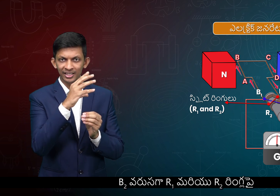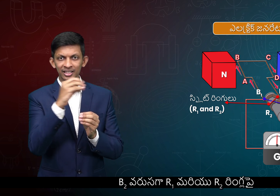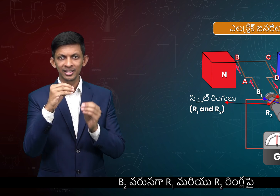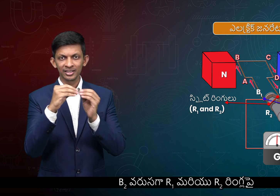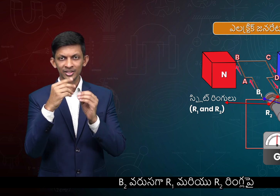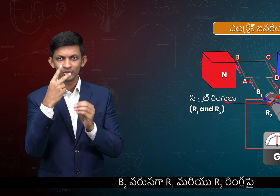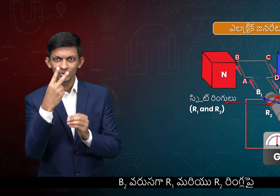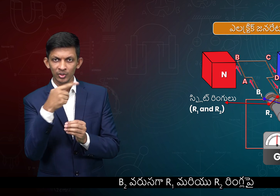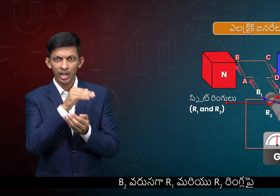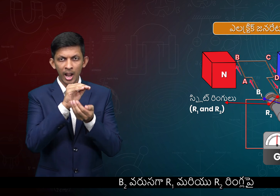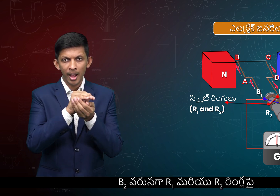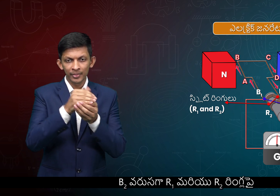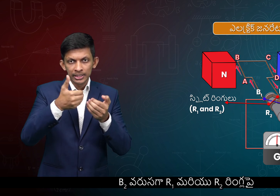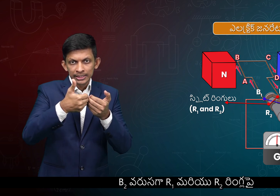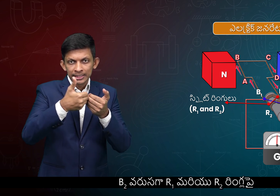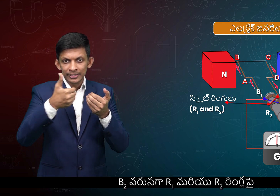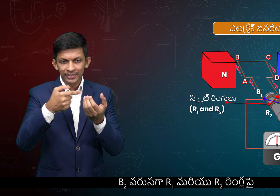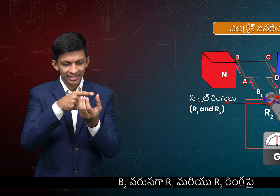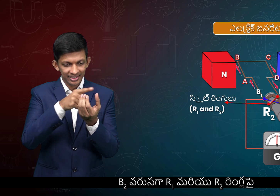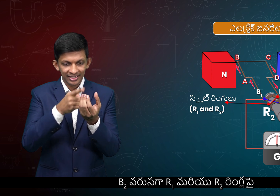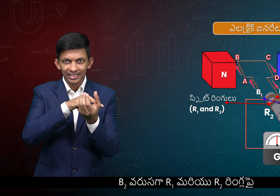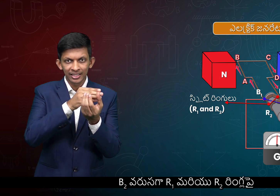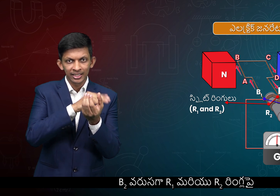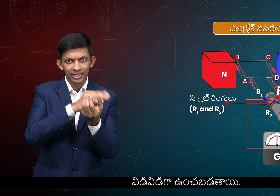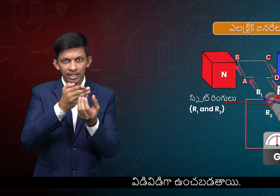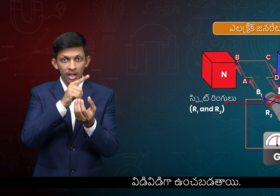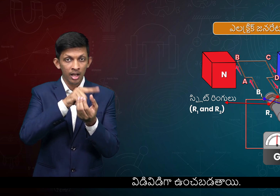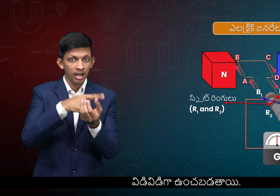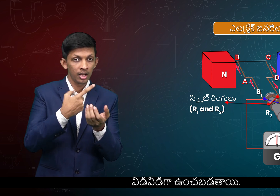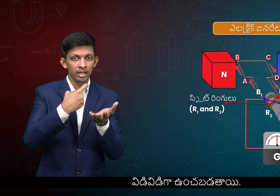B2 వరుసగా R1 మరియు R2 రింగులపై విడివిడిగా ఉంచబడతాయి.